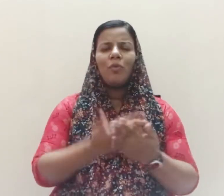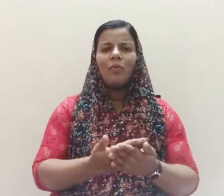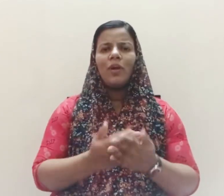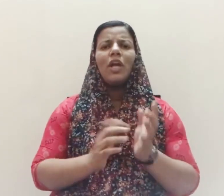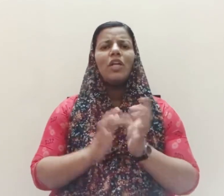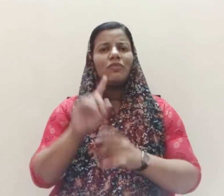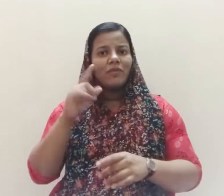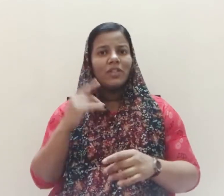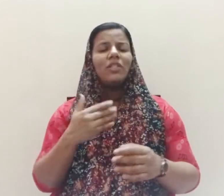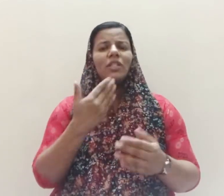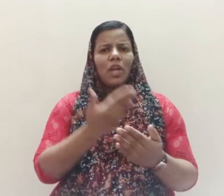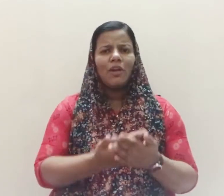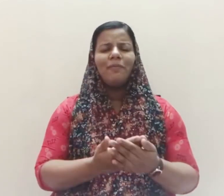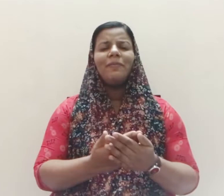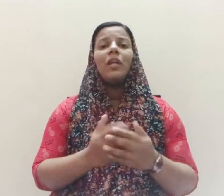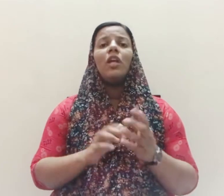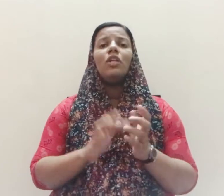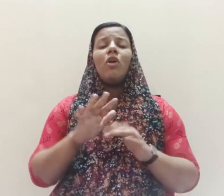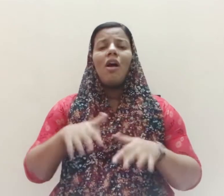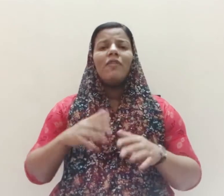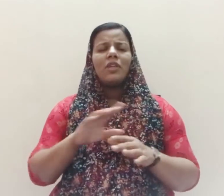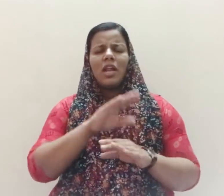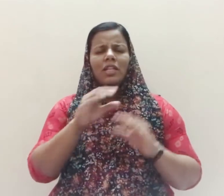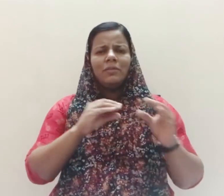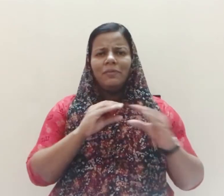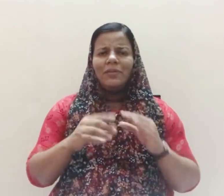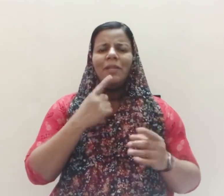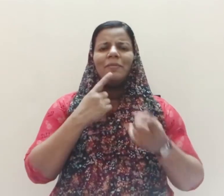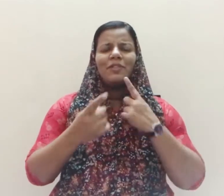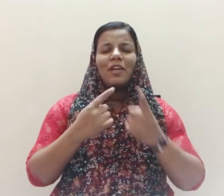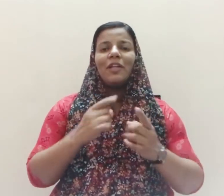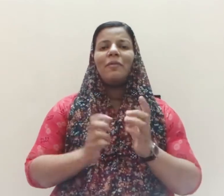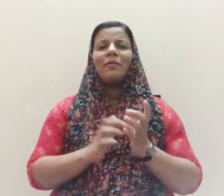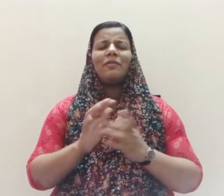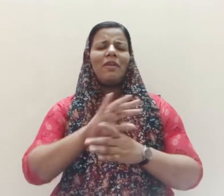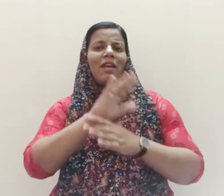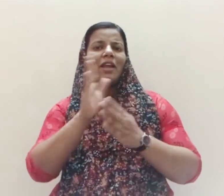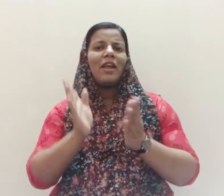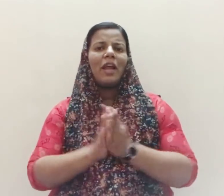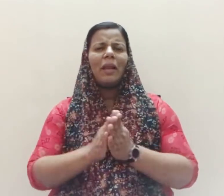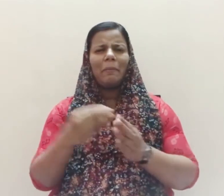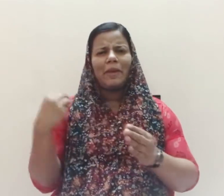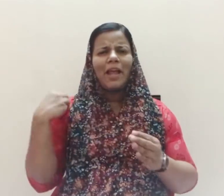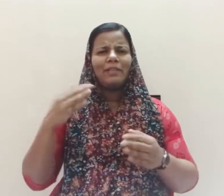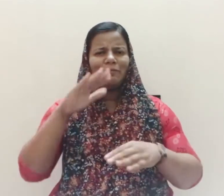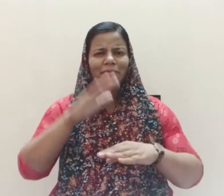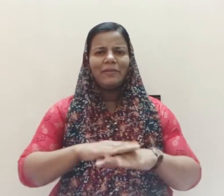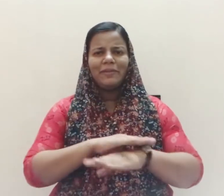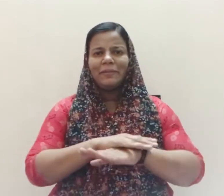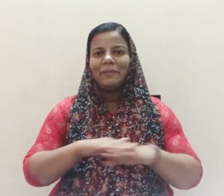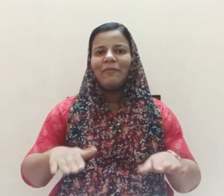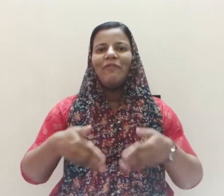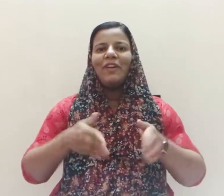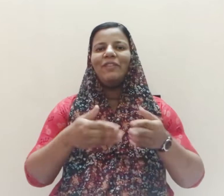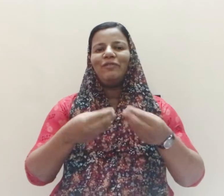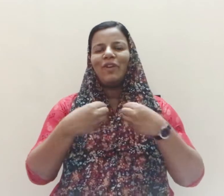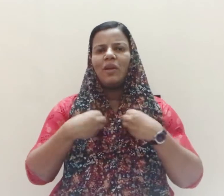മുമ്പേ കർത്താവ് ചെല്ലും, എനിക്ക് മുമ്പേ കർത്താവ് പോയി സംസാരിക്കും, എനിക്ക് മുമ്പേ കർത്താവ് ആ കാര്യങ്ങളെ നിരപ്പാക്കി തരും എന്ന് നമ്മൾ വിശ്വാസത്തോടെ പറയാൻ